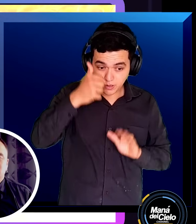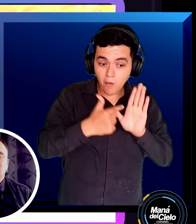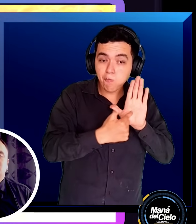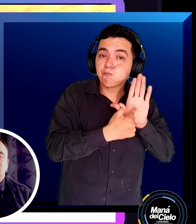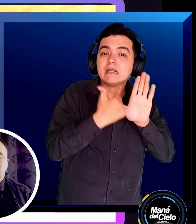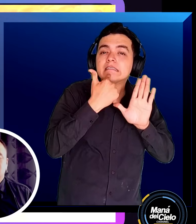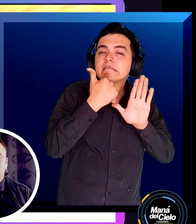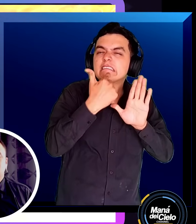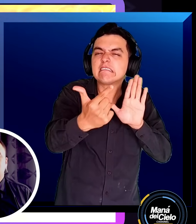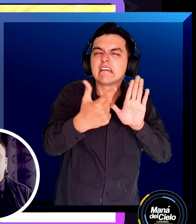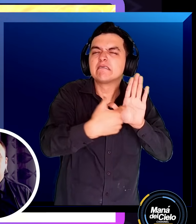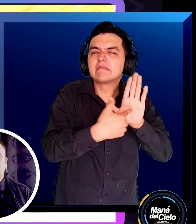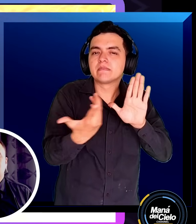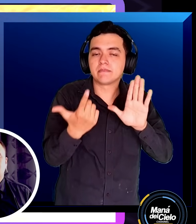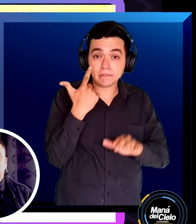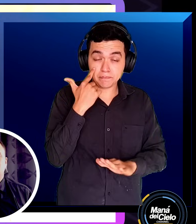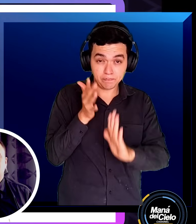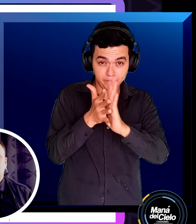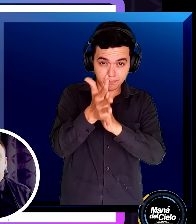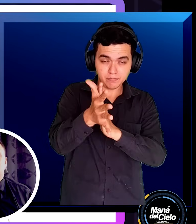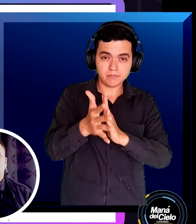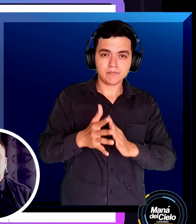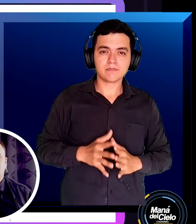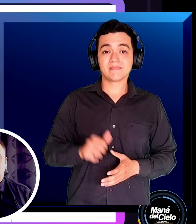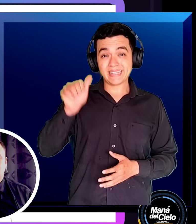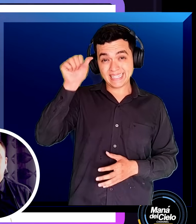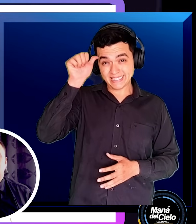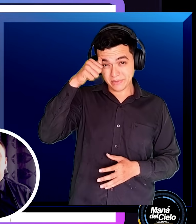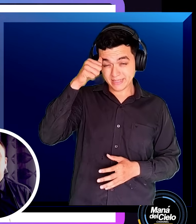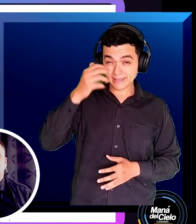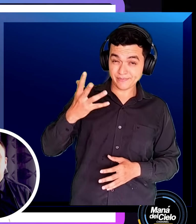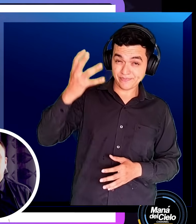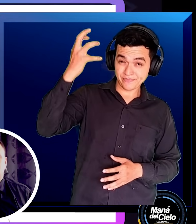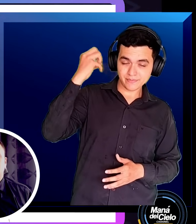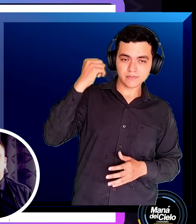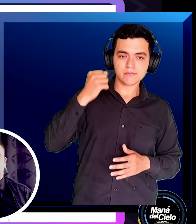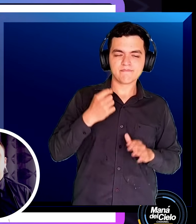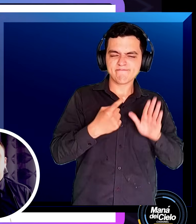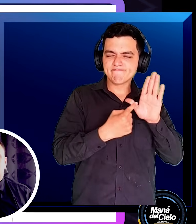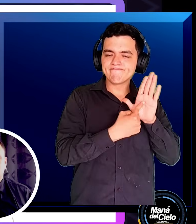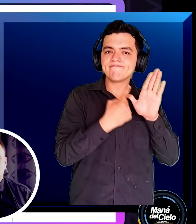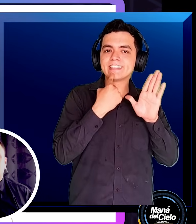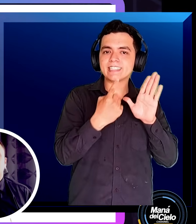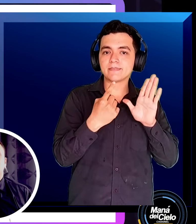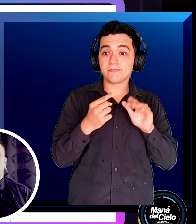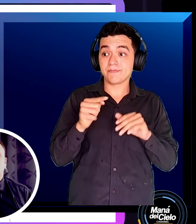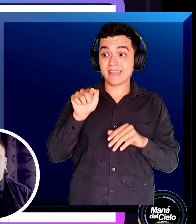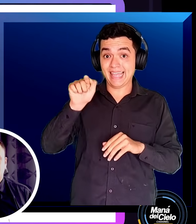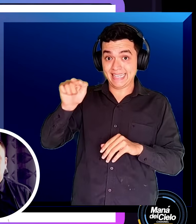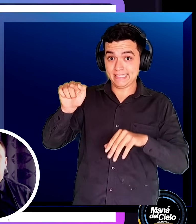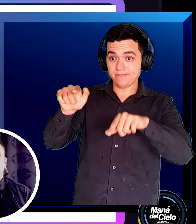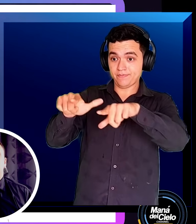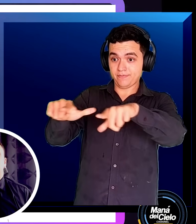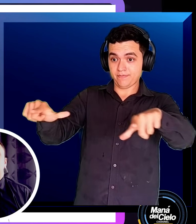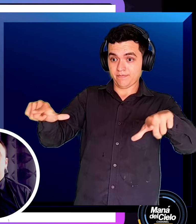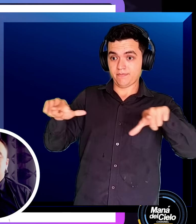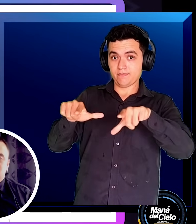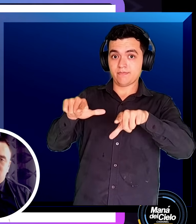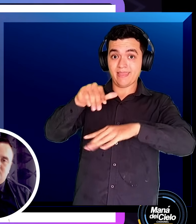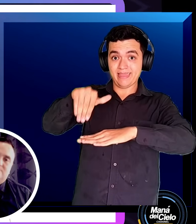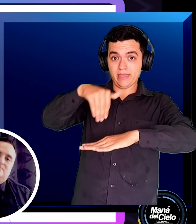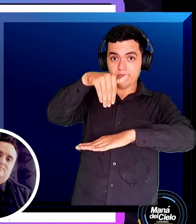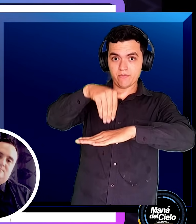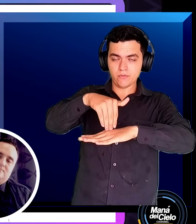mi casa, casa de oración, será llamada por todas las generaciones.